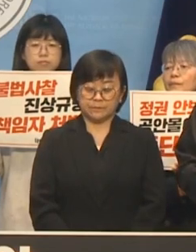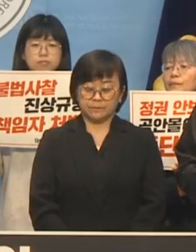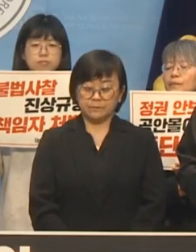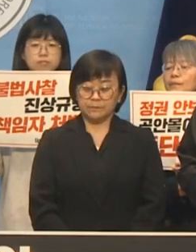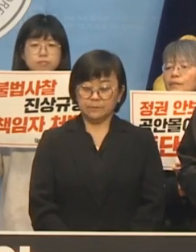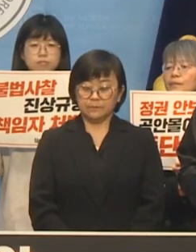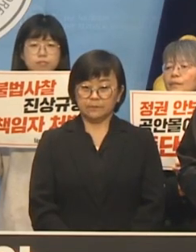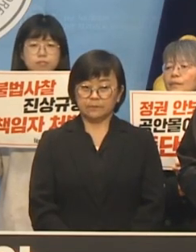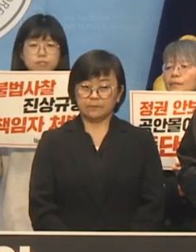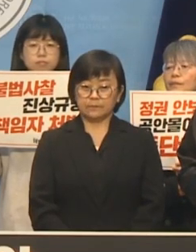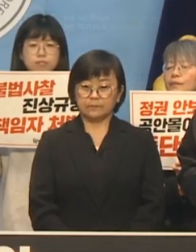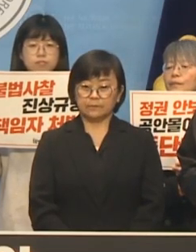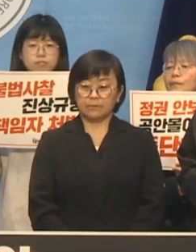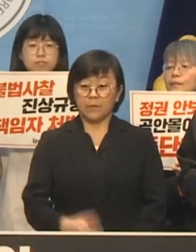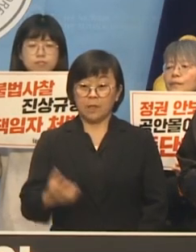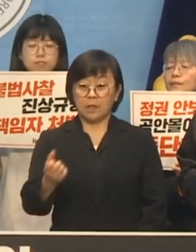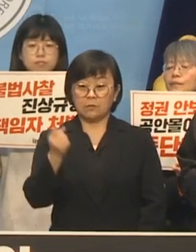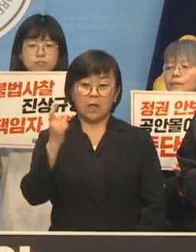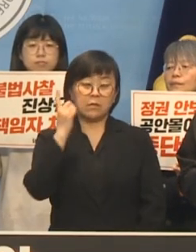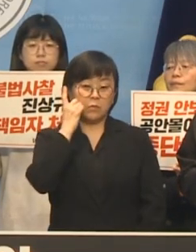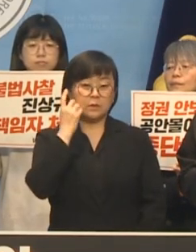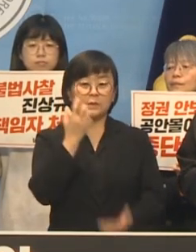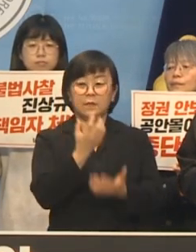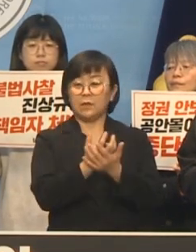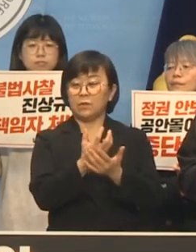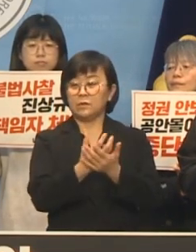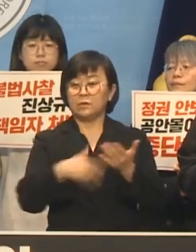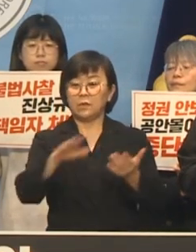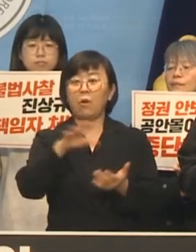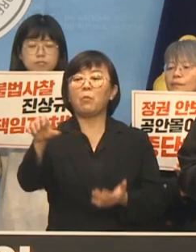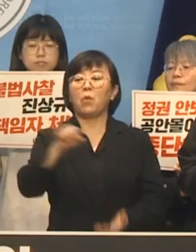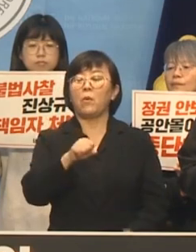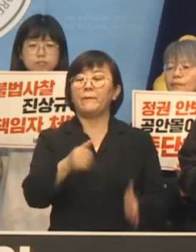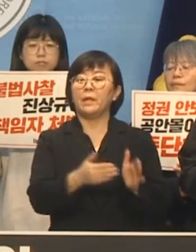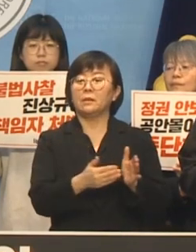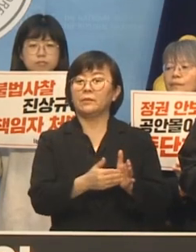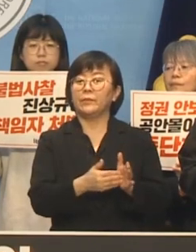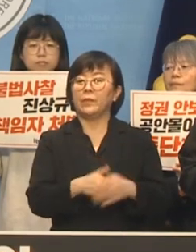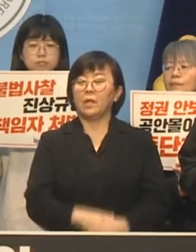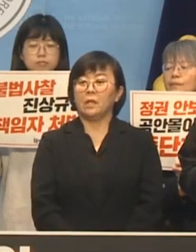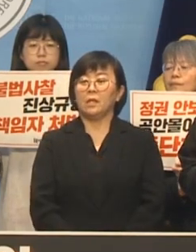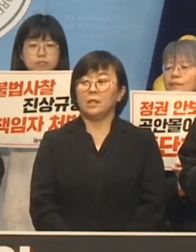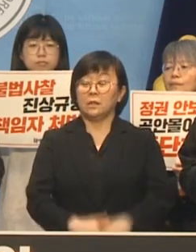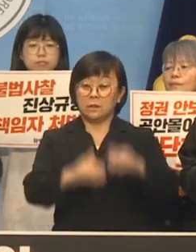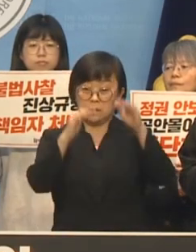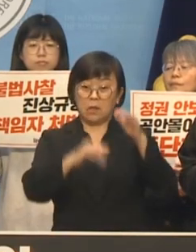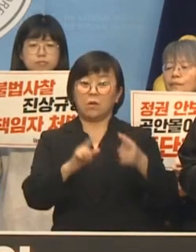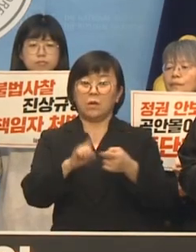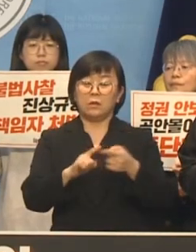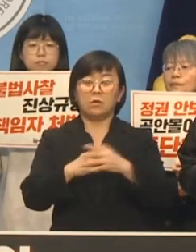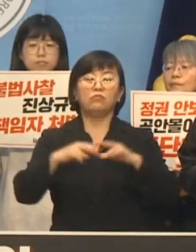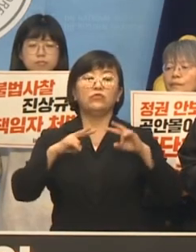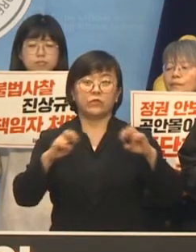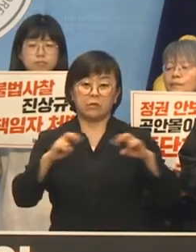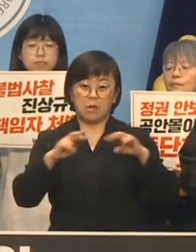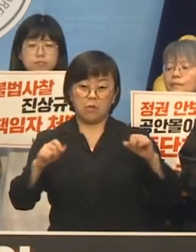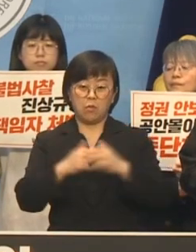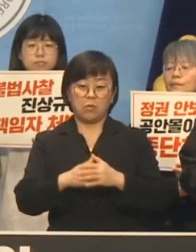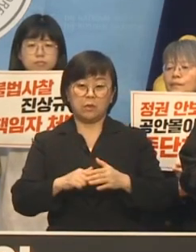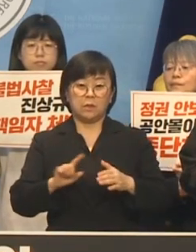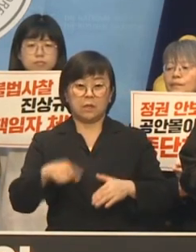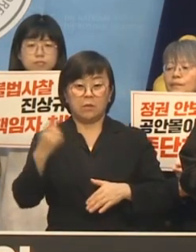그 요원이 갖고 있는 휴대폰에 있는 자료들을 저희가 다 확보를 했습니다. 전체 내용들은 저희들이 분석을 하고